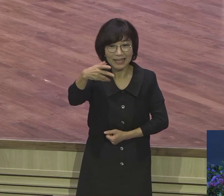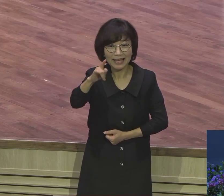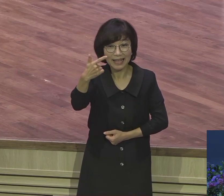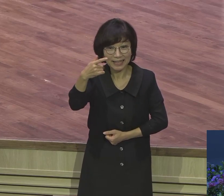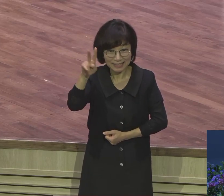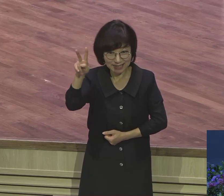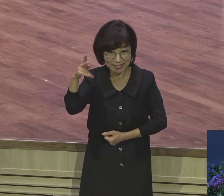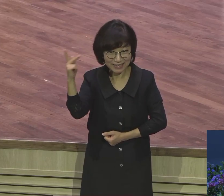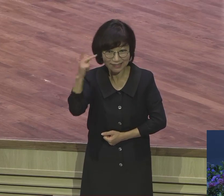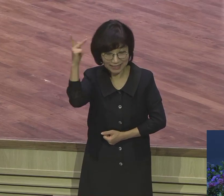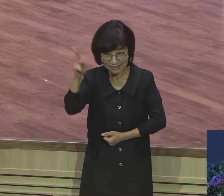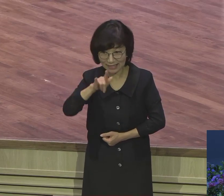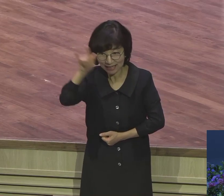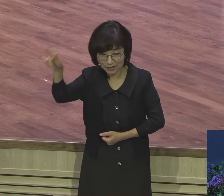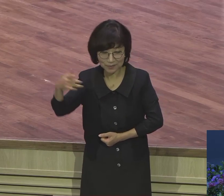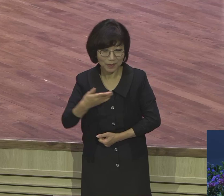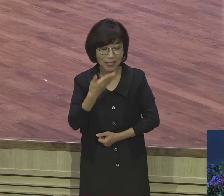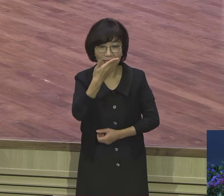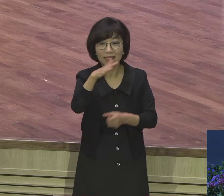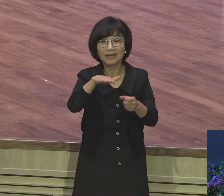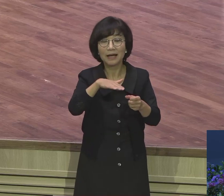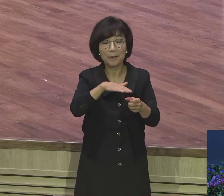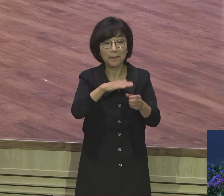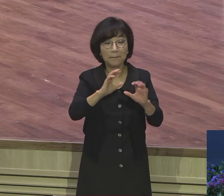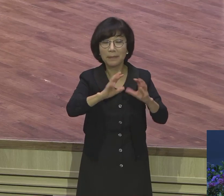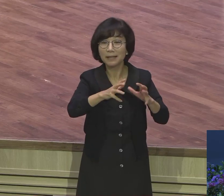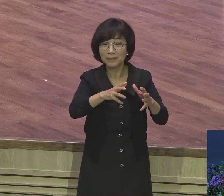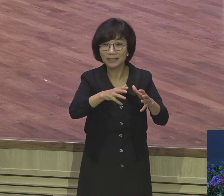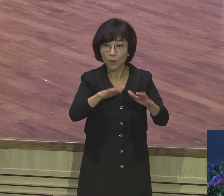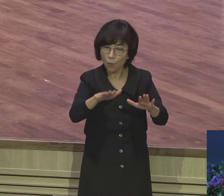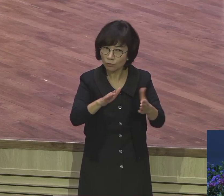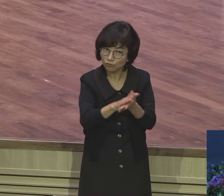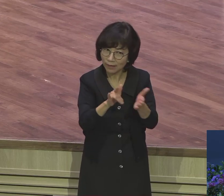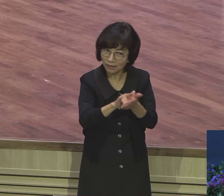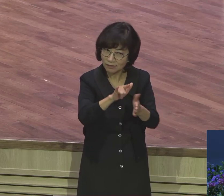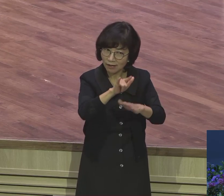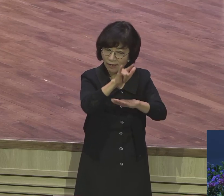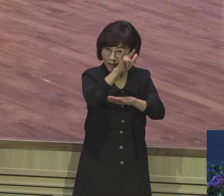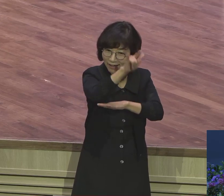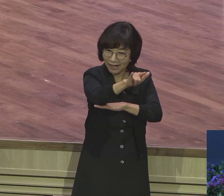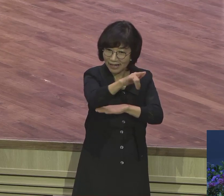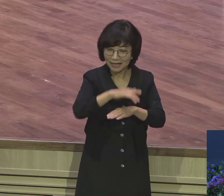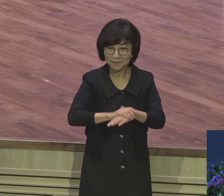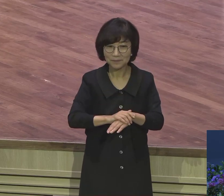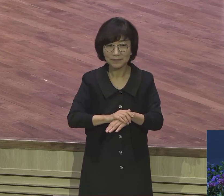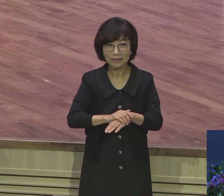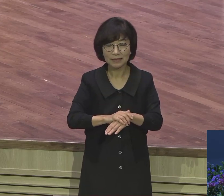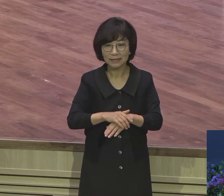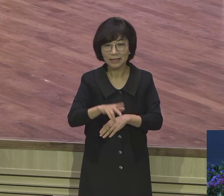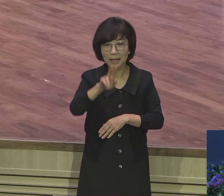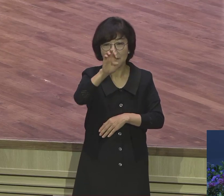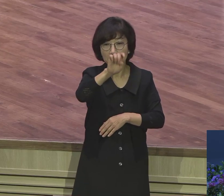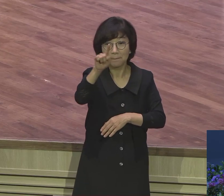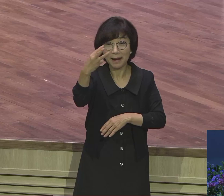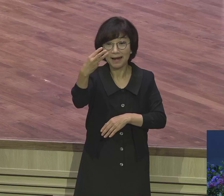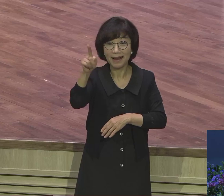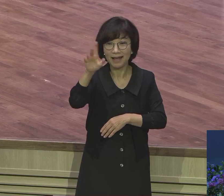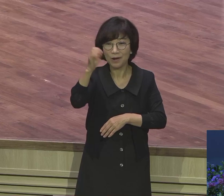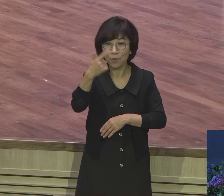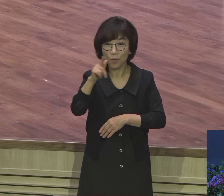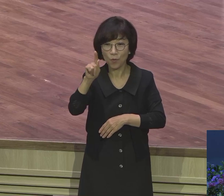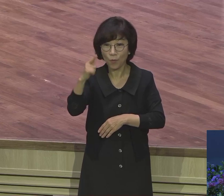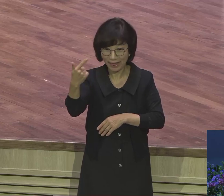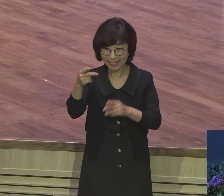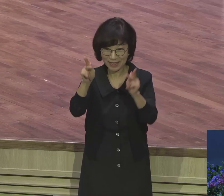중심으로 갔고 필리핀 마닐라 캠프 오늘 출발하죠. 또 필리핀 팔라완 어르 캠프